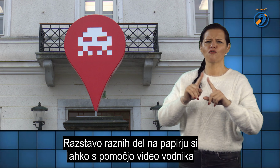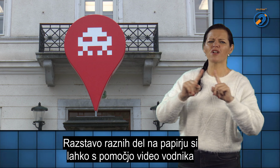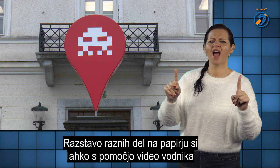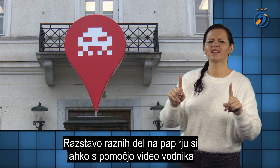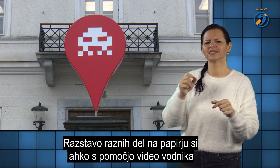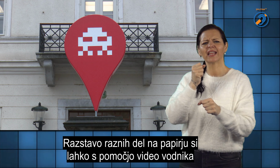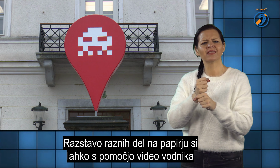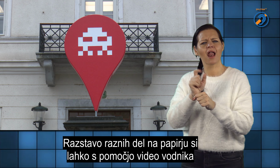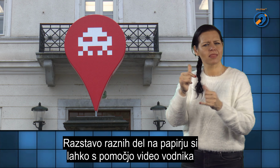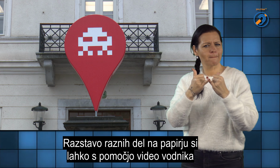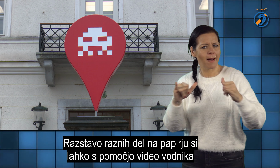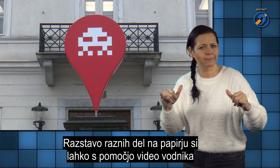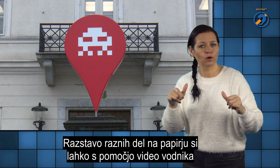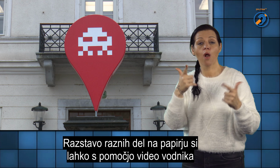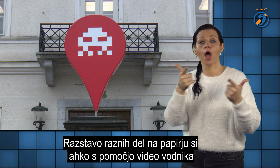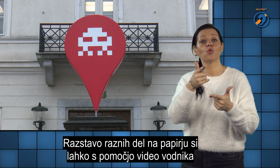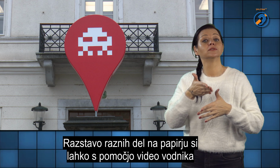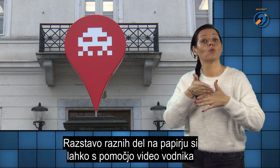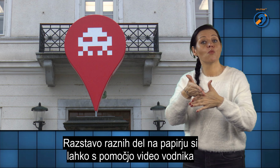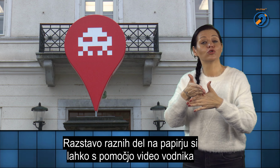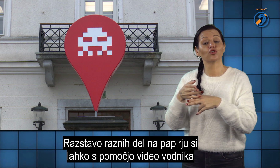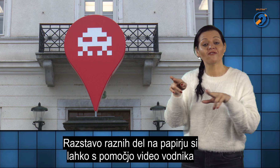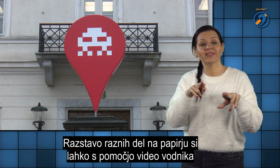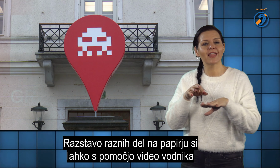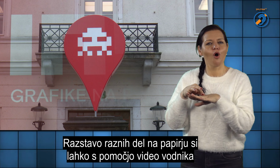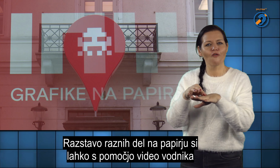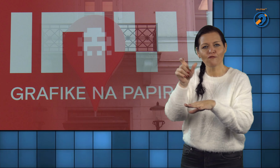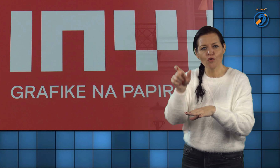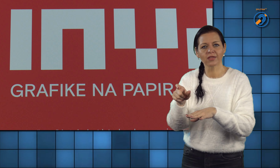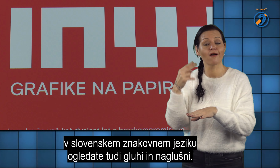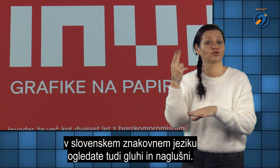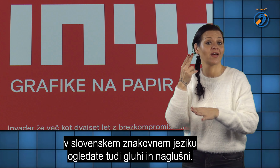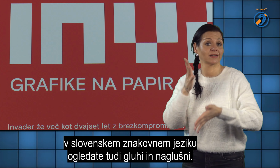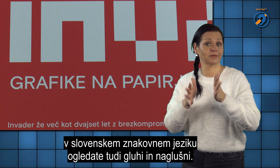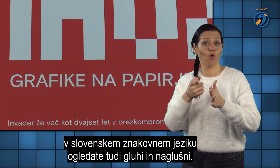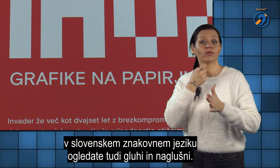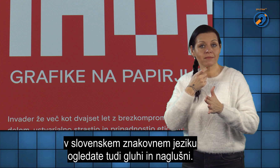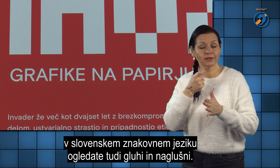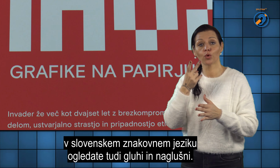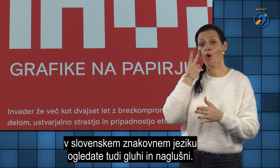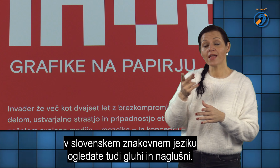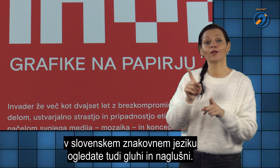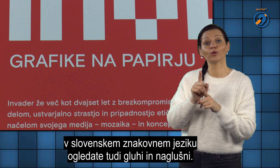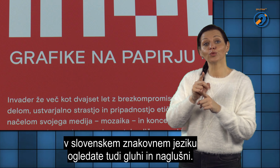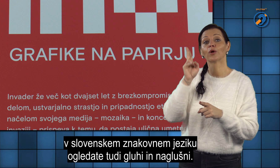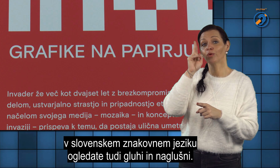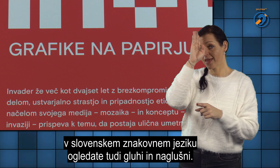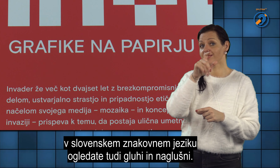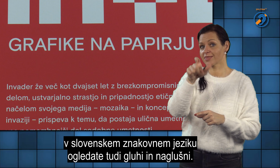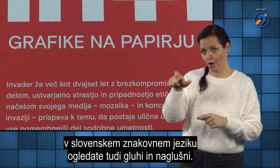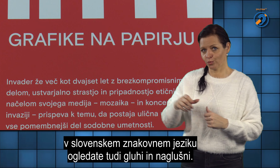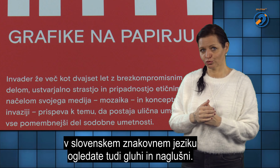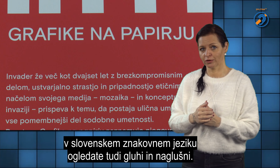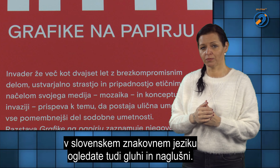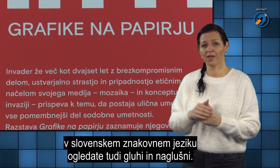Razstavo raznih del na papirju si lahko s pomočjo videovodnika v slovenskem znakovnem jeziku ogledate tudi